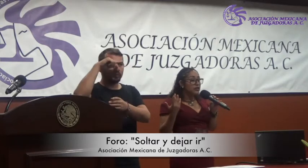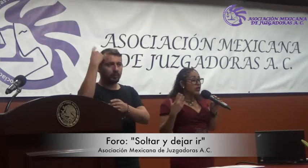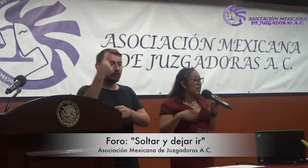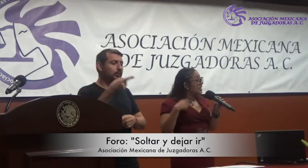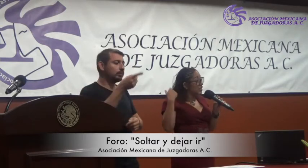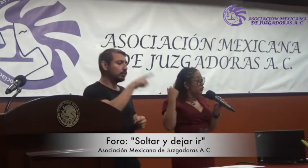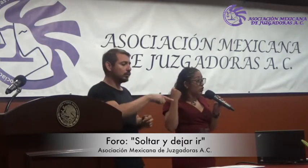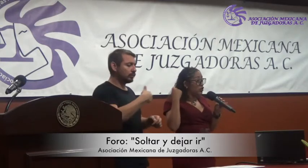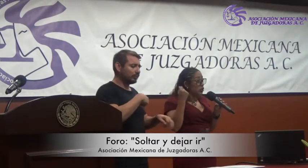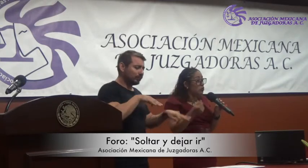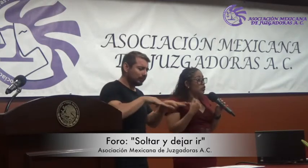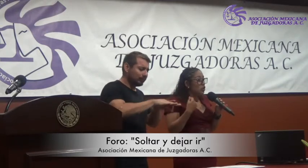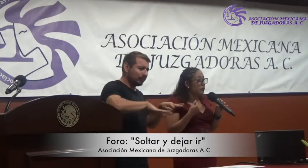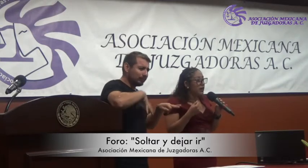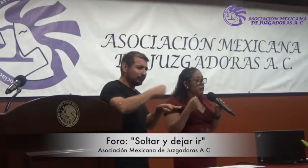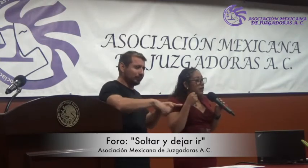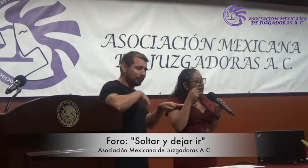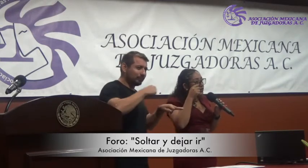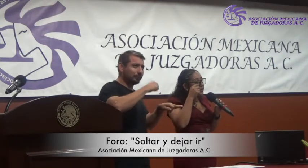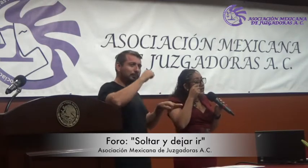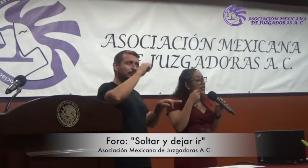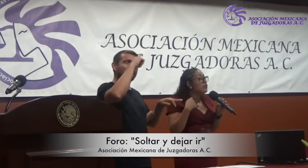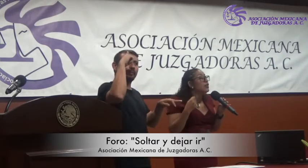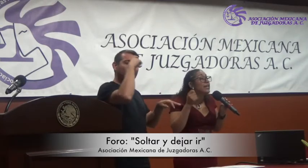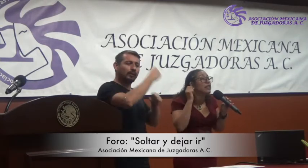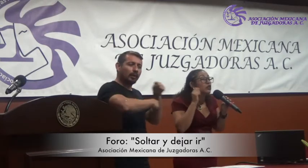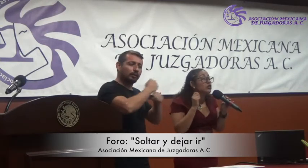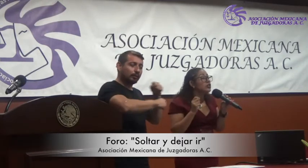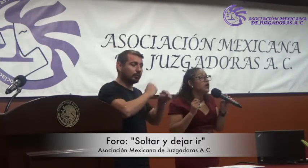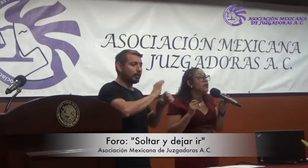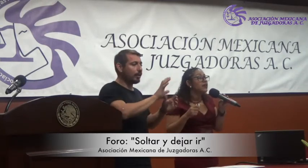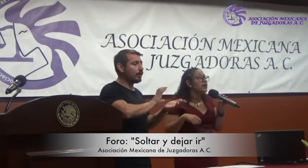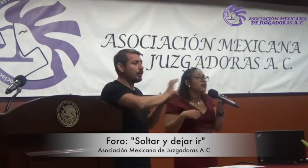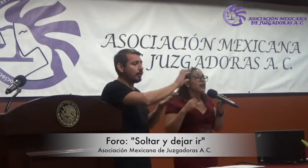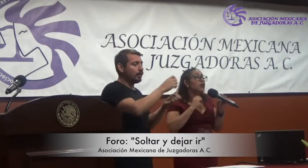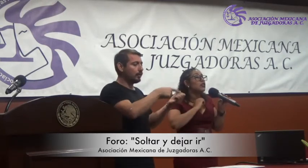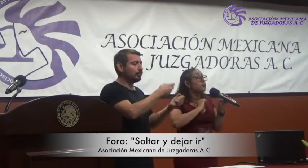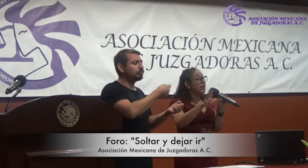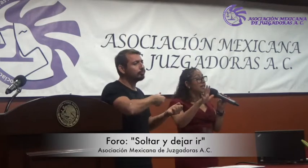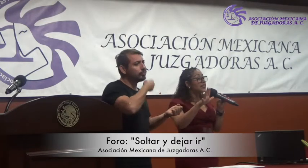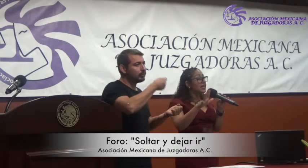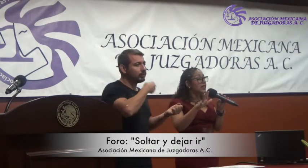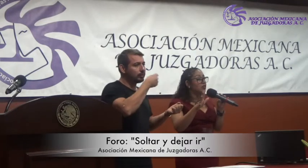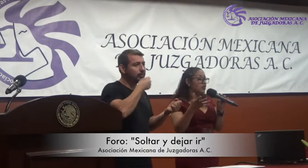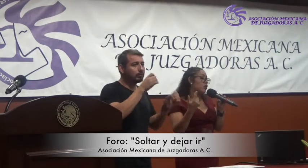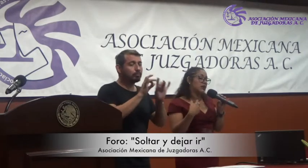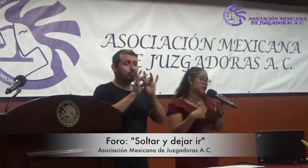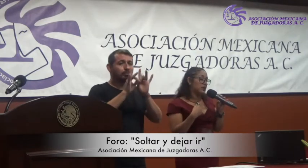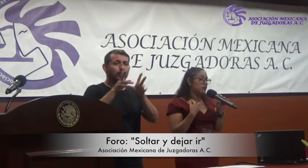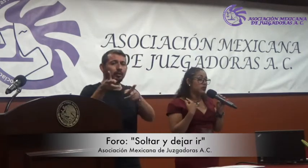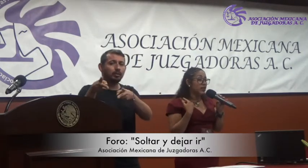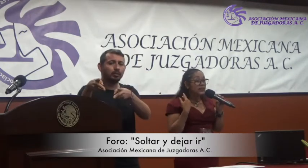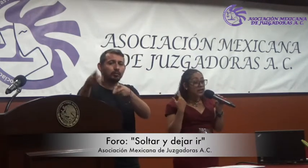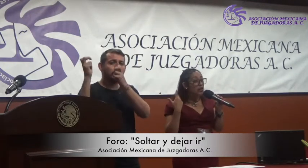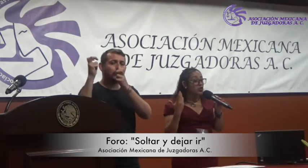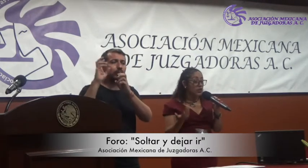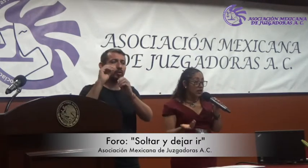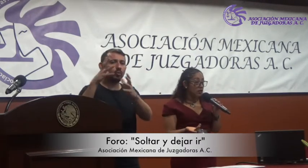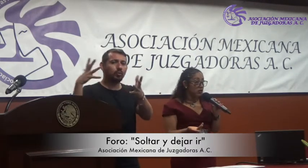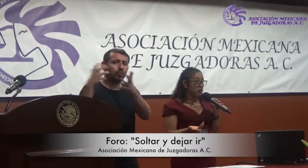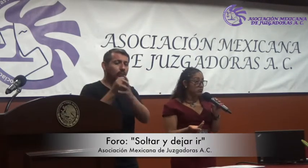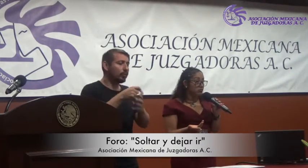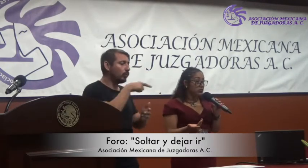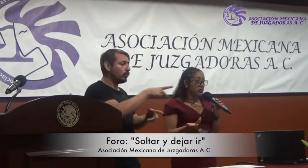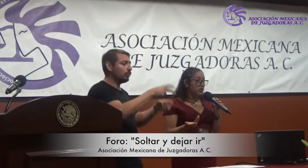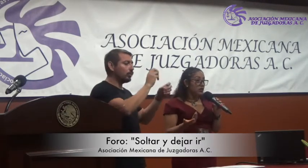La persona que se esforzó mucho para tener ese carro y que incluso sabe que cuando pierde ese carro no va a ser muy fácil que